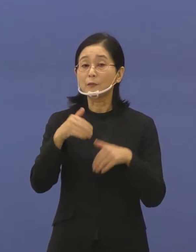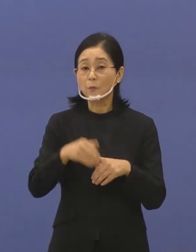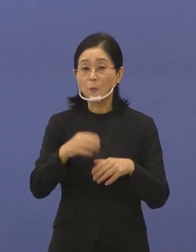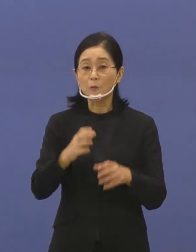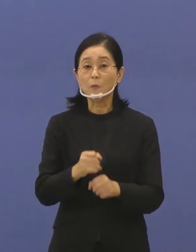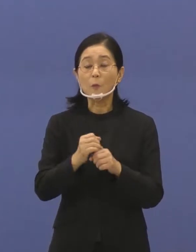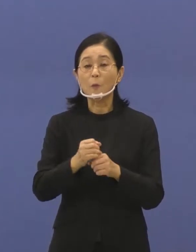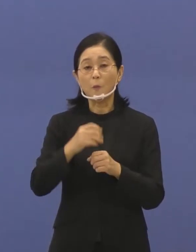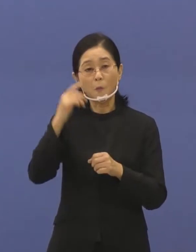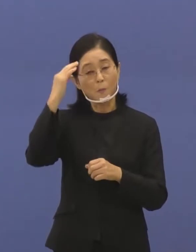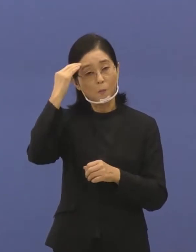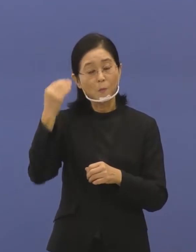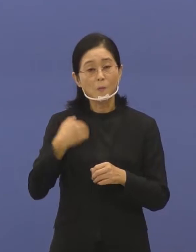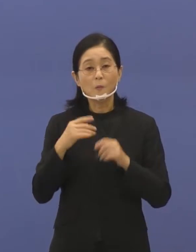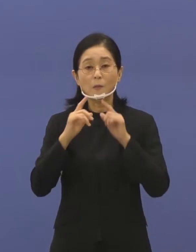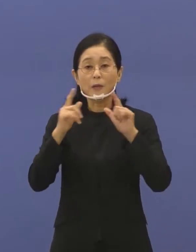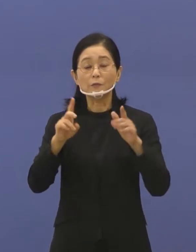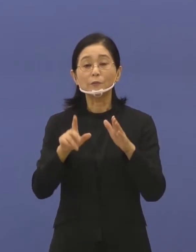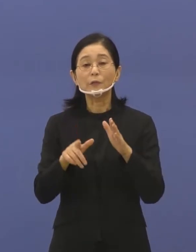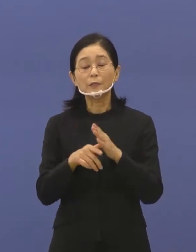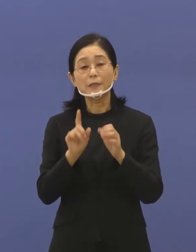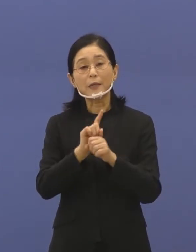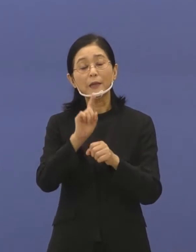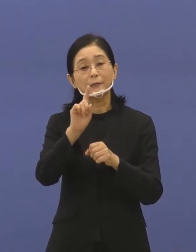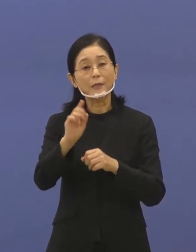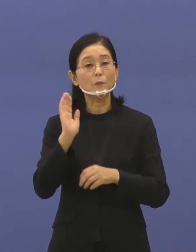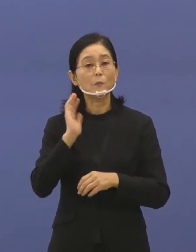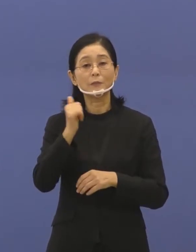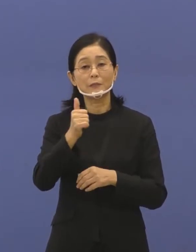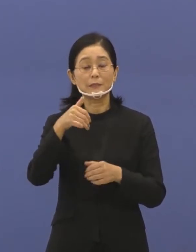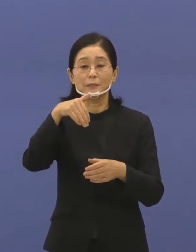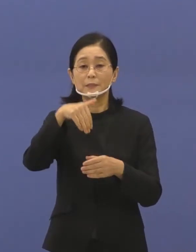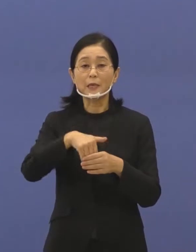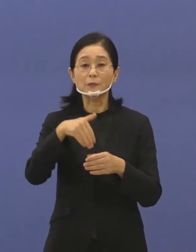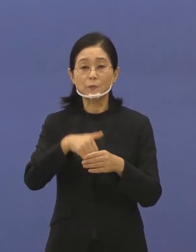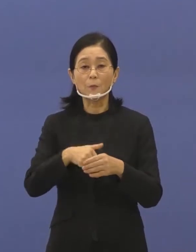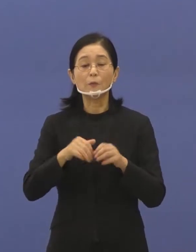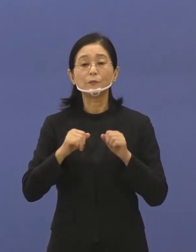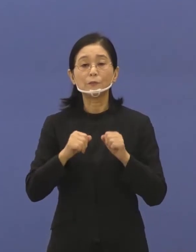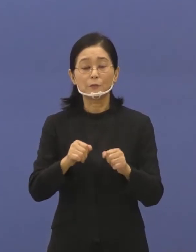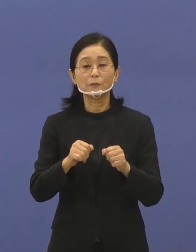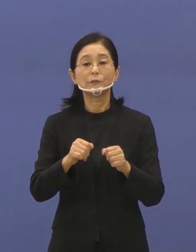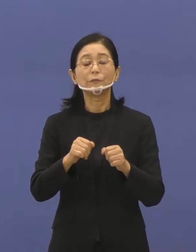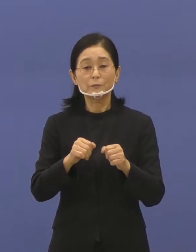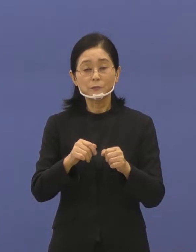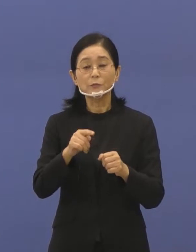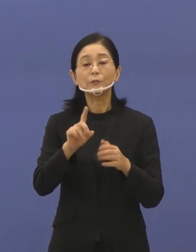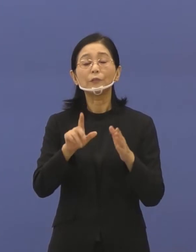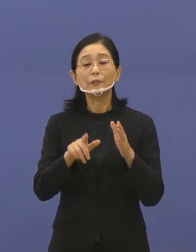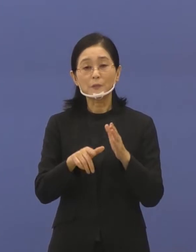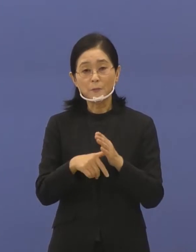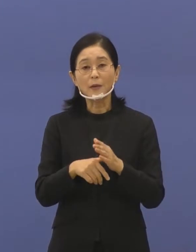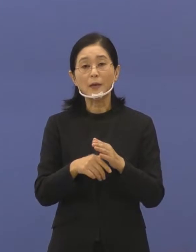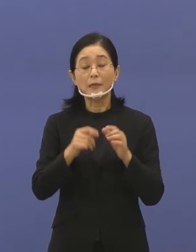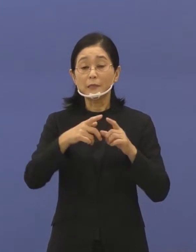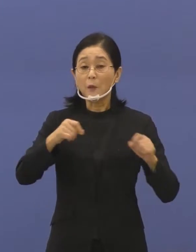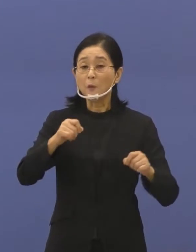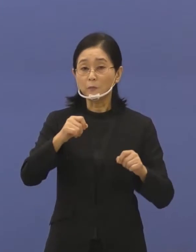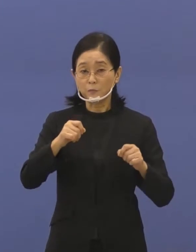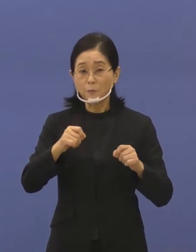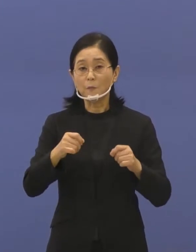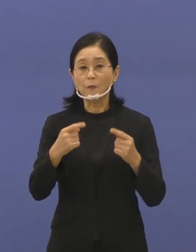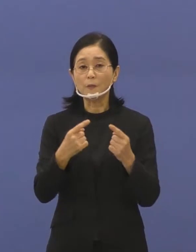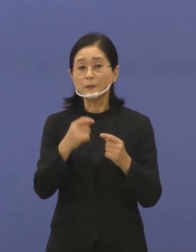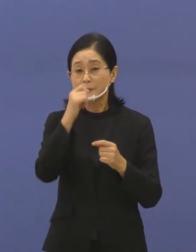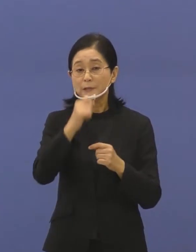方から来年の知事選、統一選に向けて、まあ、日本の政治を変えるために全力を尽くすといった趣旨の挨拶をしたか